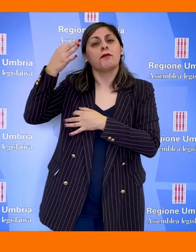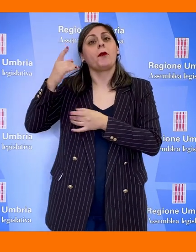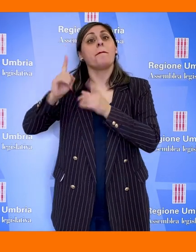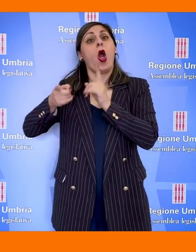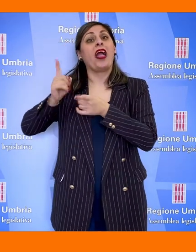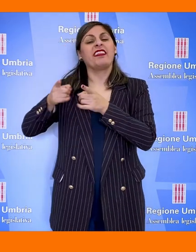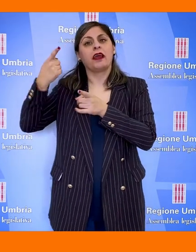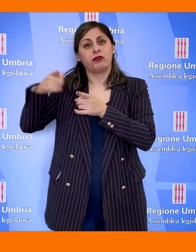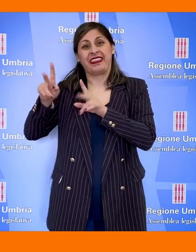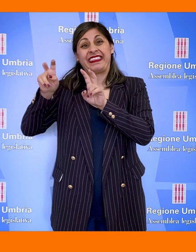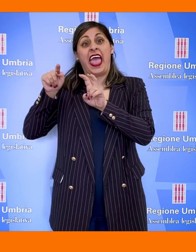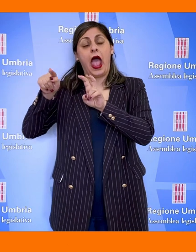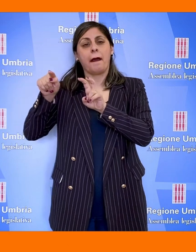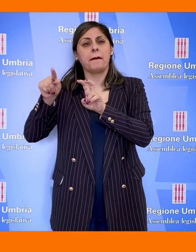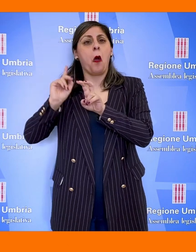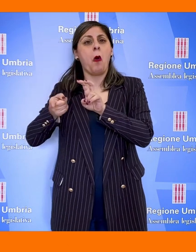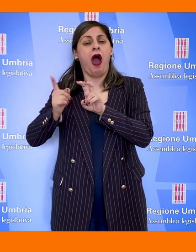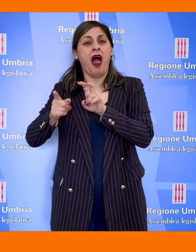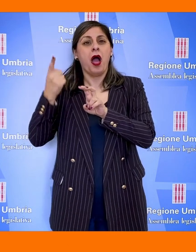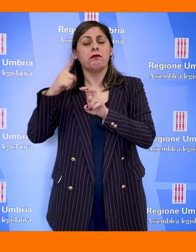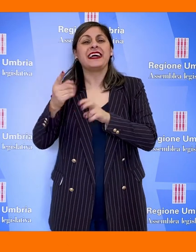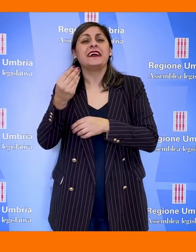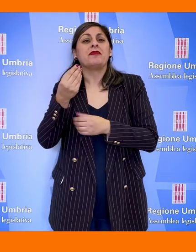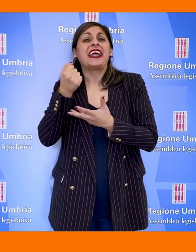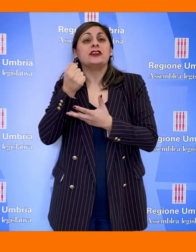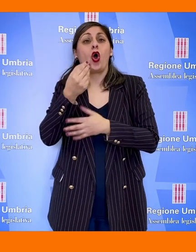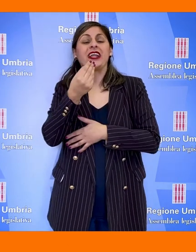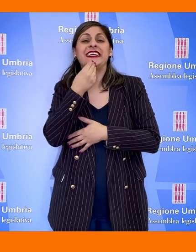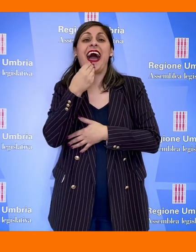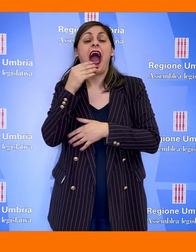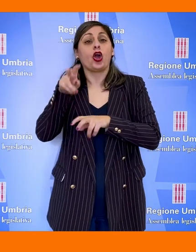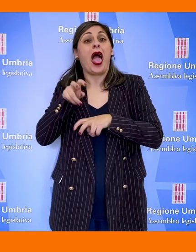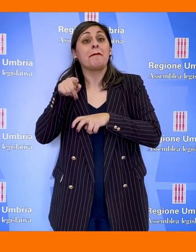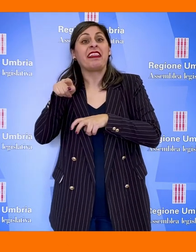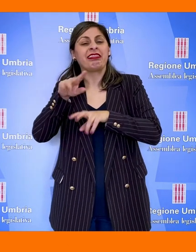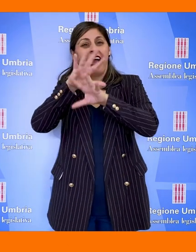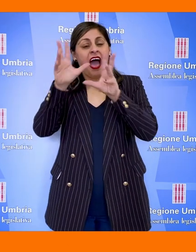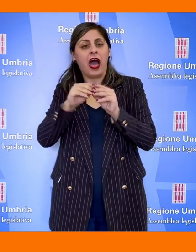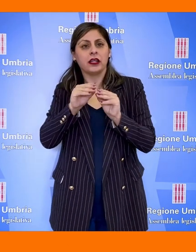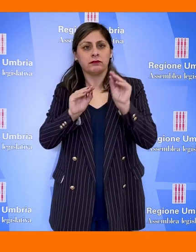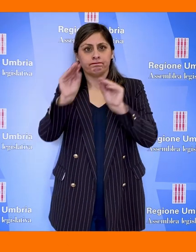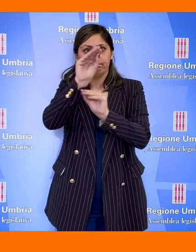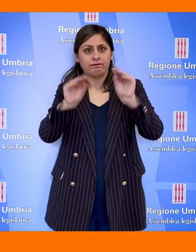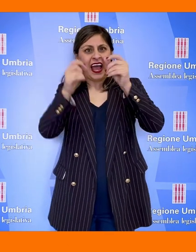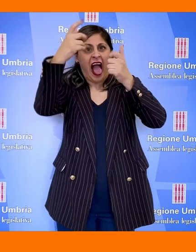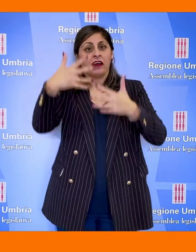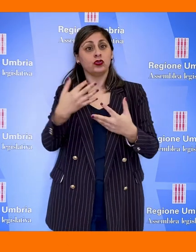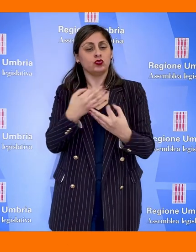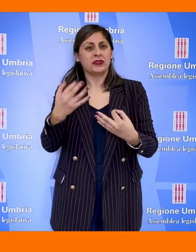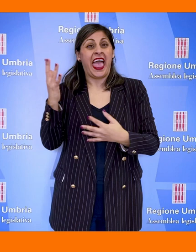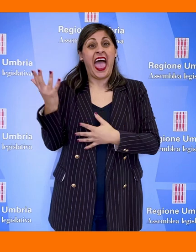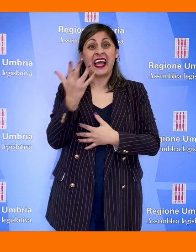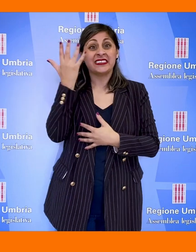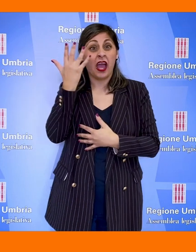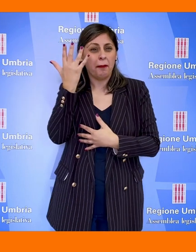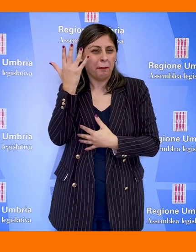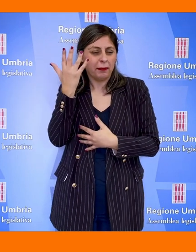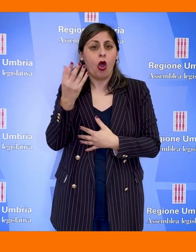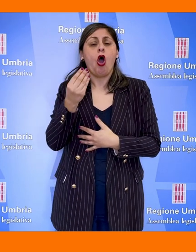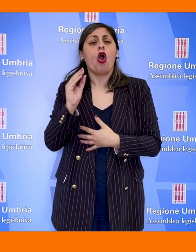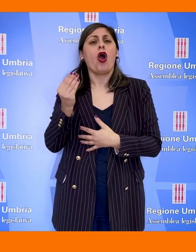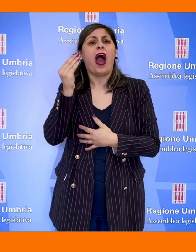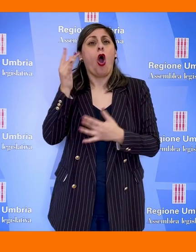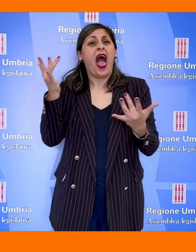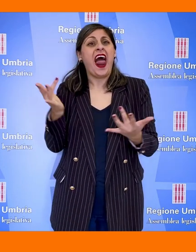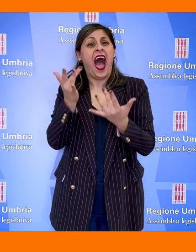su questo tema, quello del corretto inquadramento delle risorse agroalimentari, che nel primo caso vedrebbe, ad esempio, la Coca-Cola